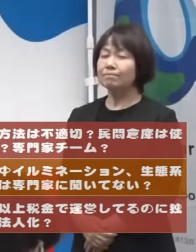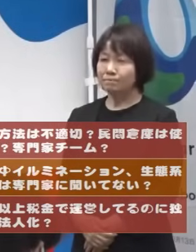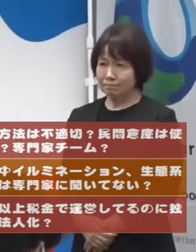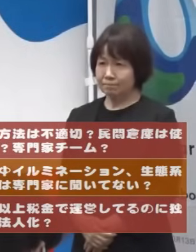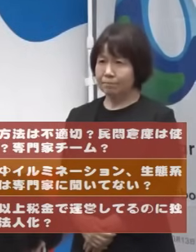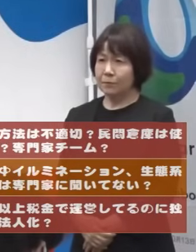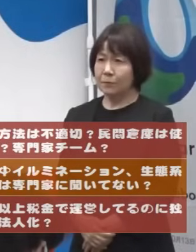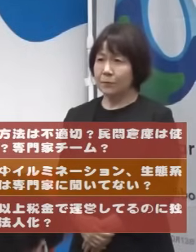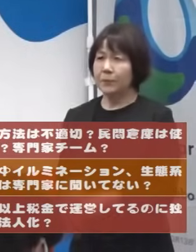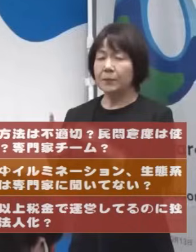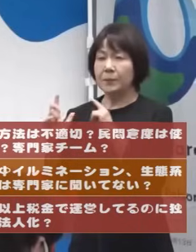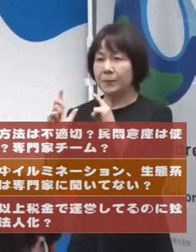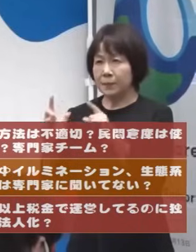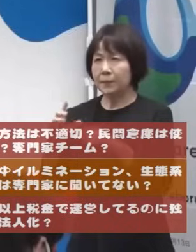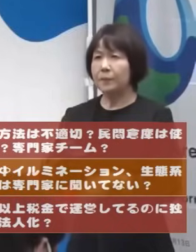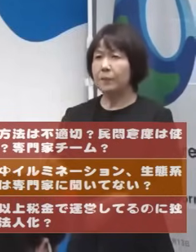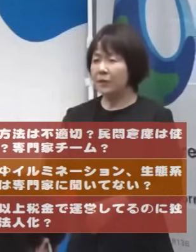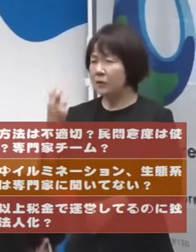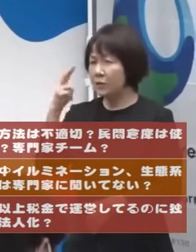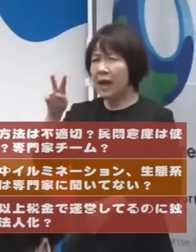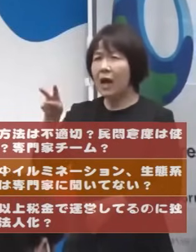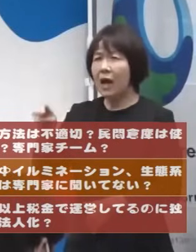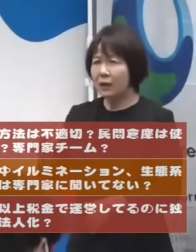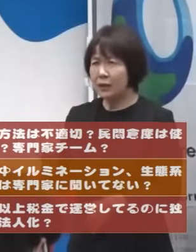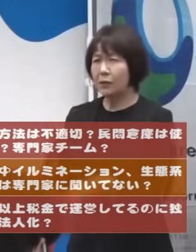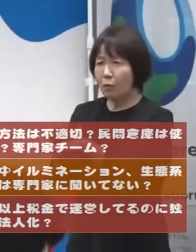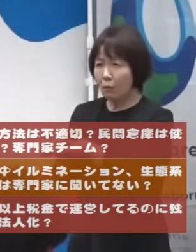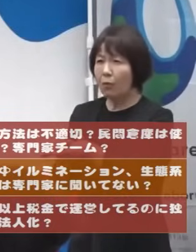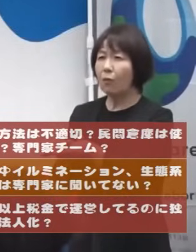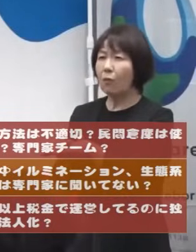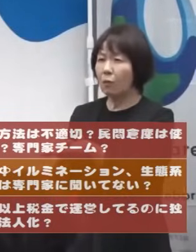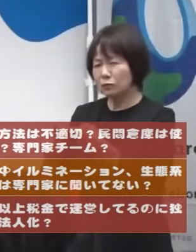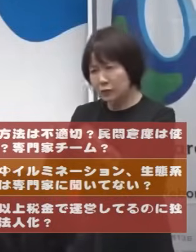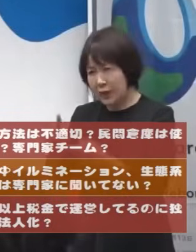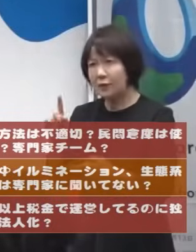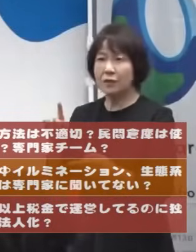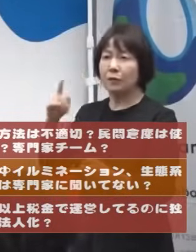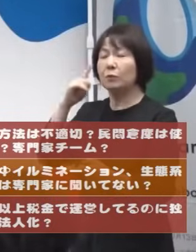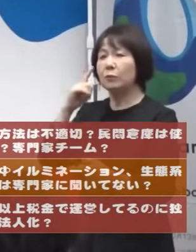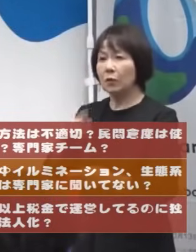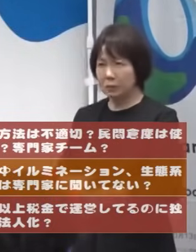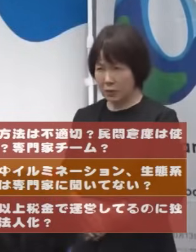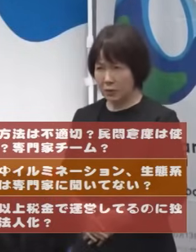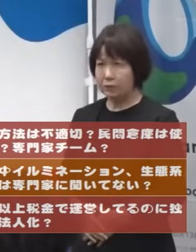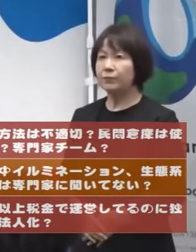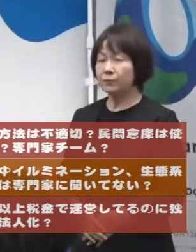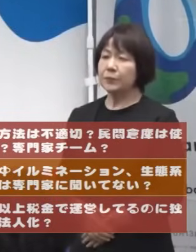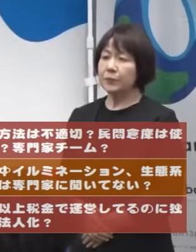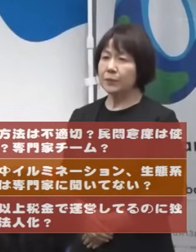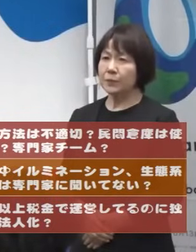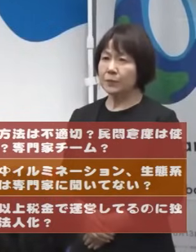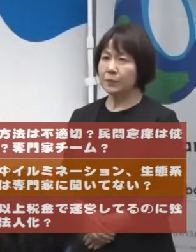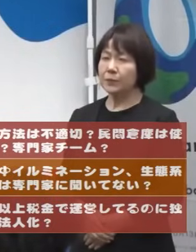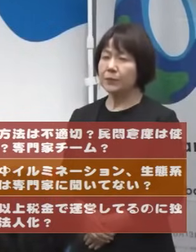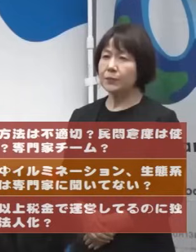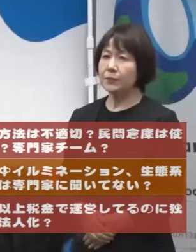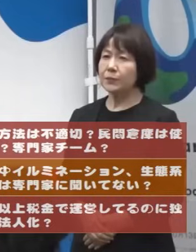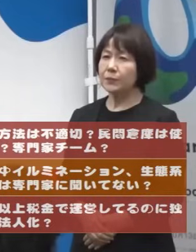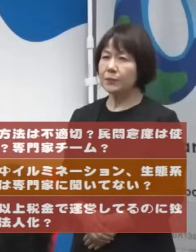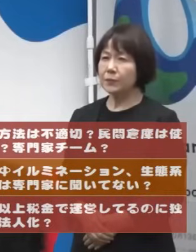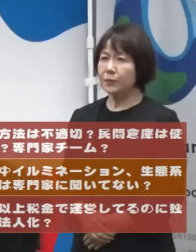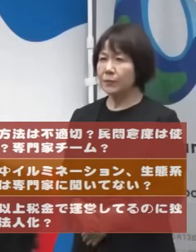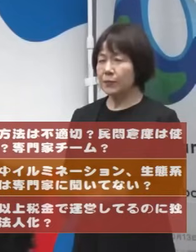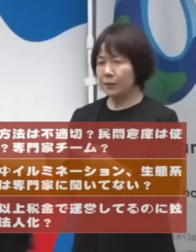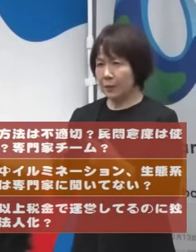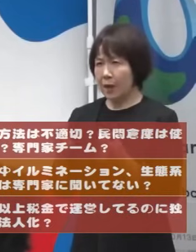い、まず管理方法としては不適切だと思います。不適切だったと思います。やは